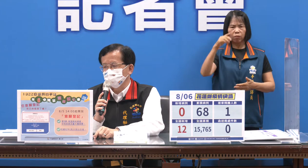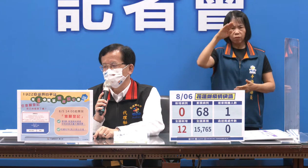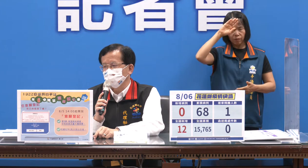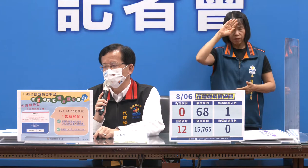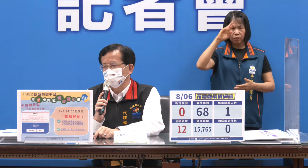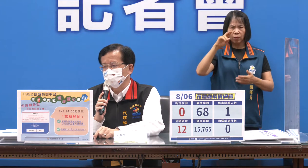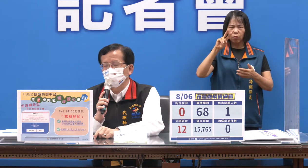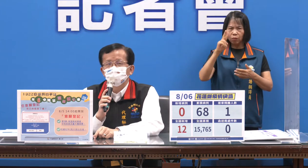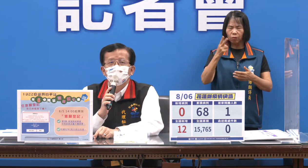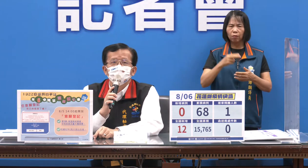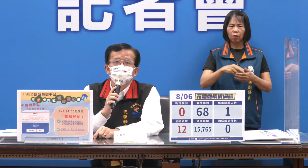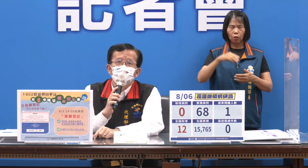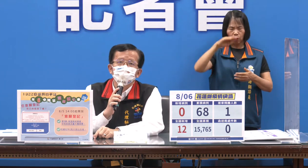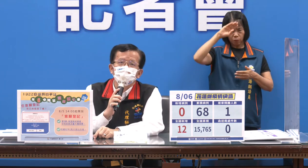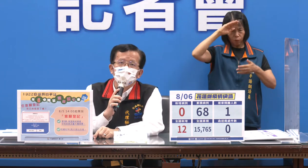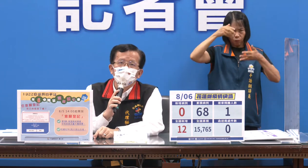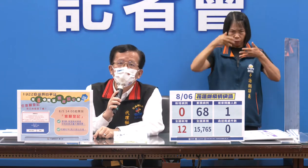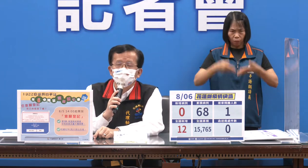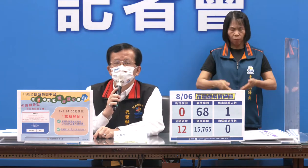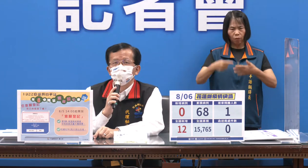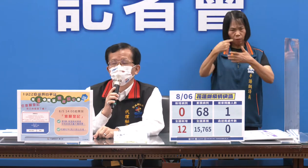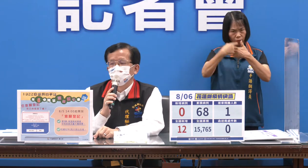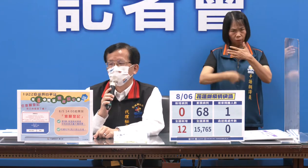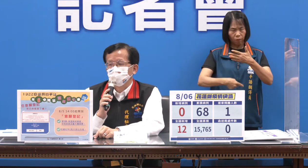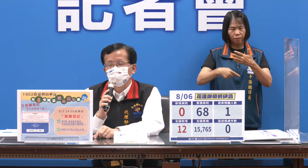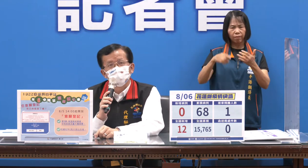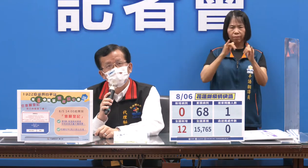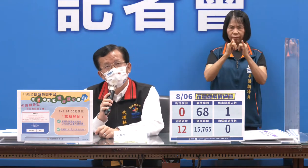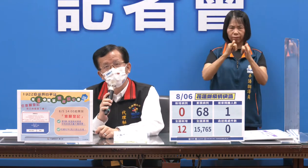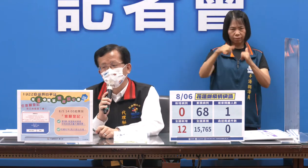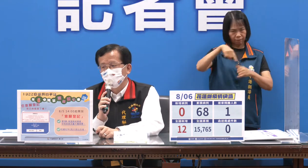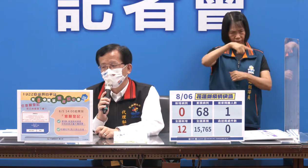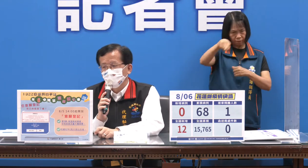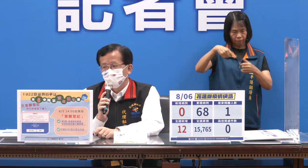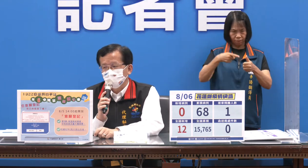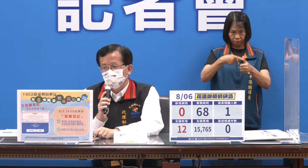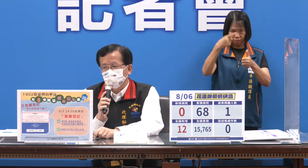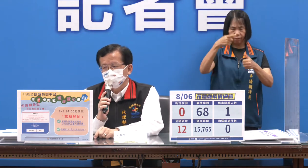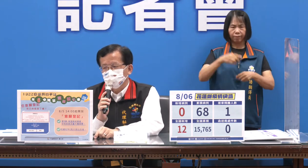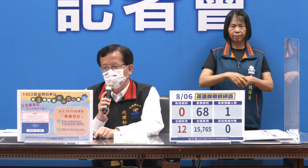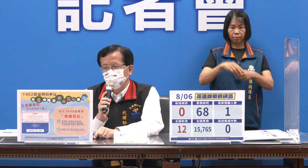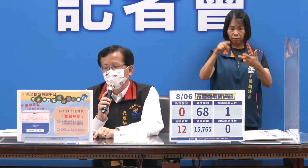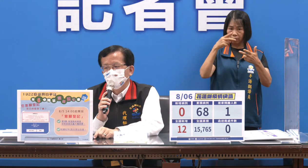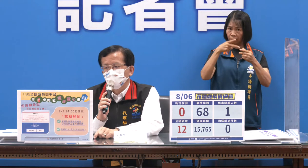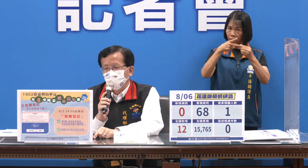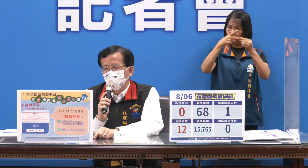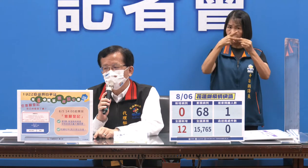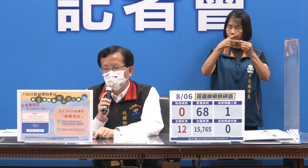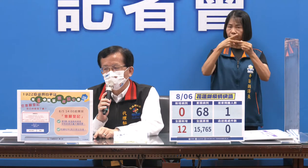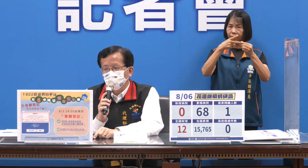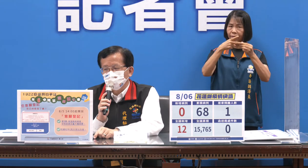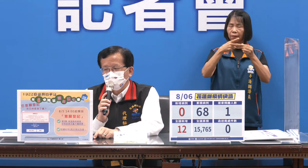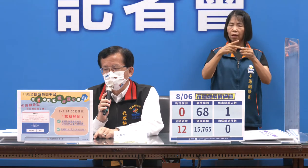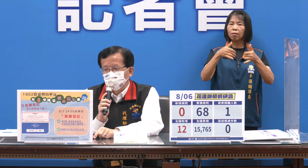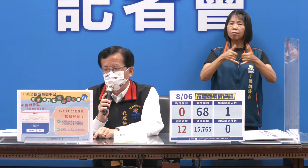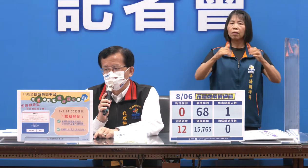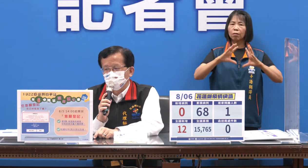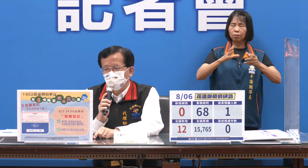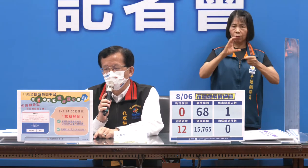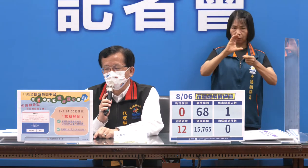见疾病及重大伤病患，这是第一个。第二个就是